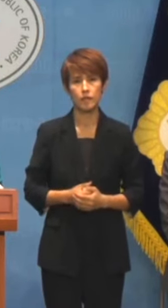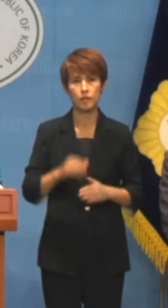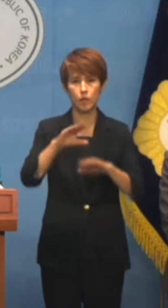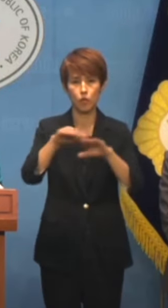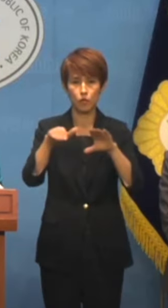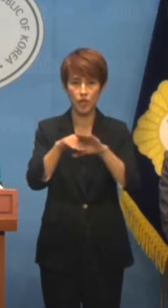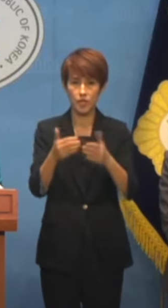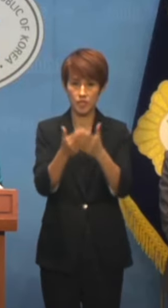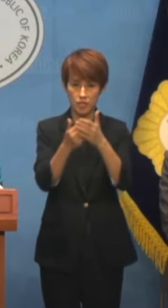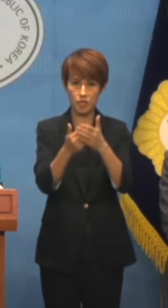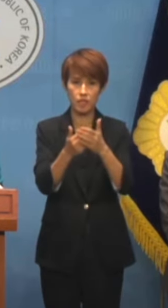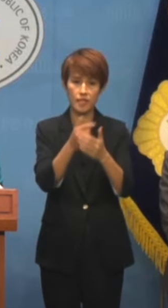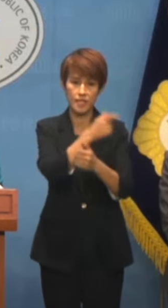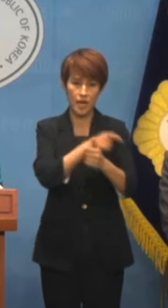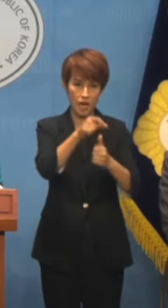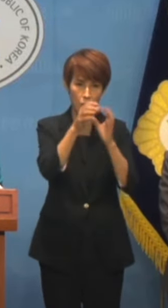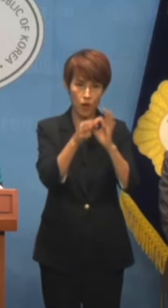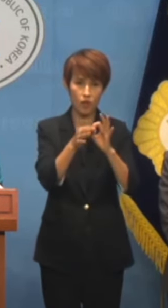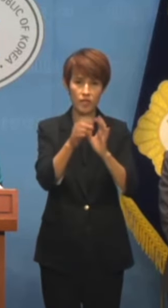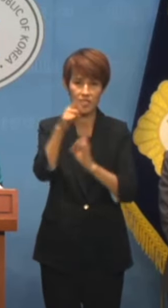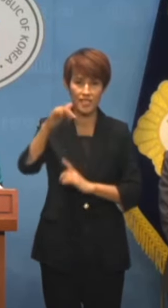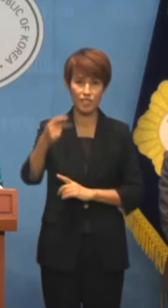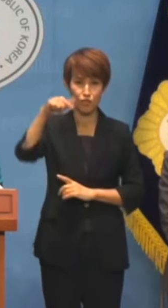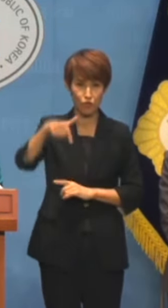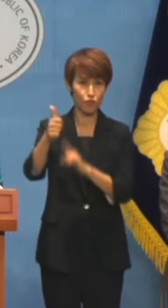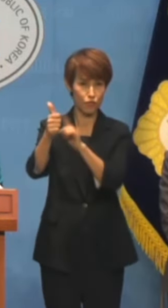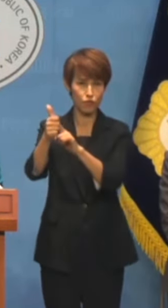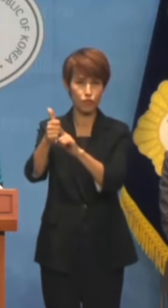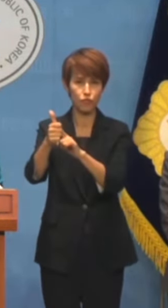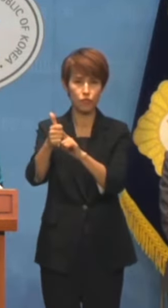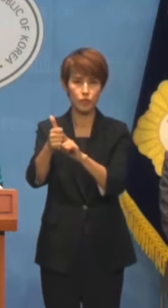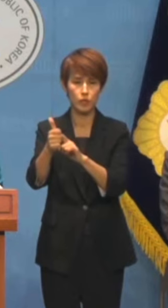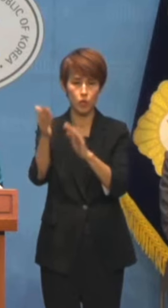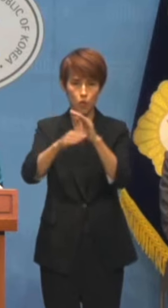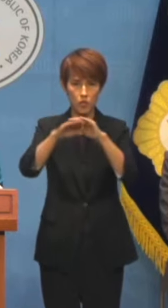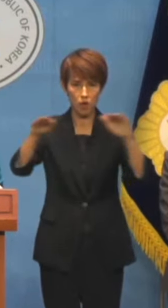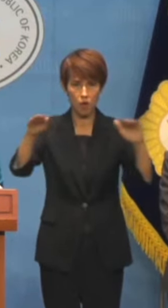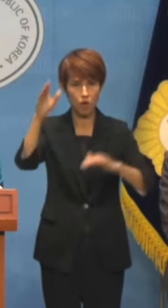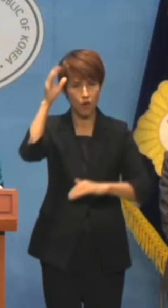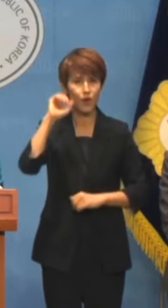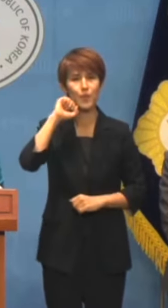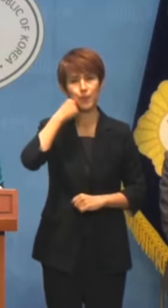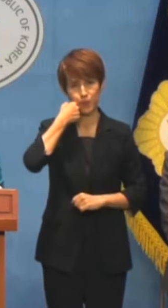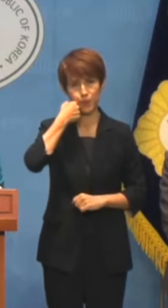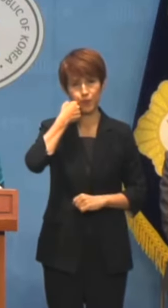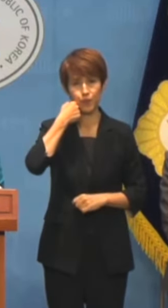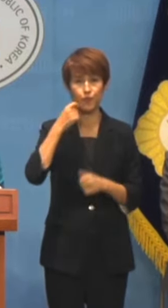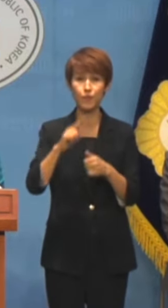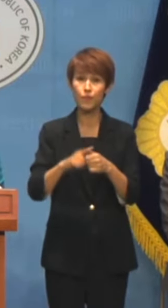선임 안건에 관해서 피 신청인 이진숙에게는 심의 의결의 공정성을 기대하기 어려운 사정이